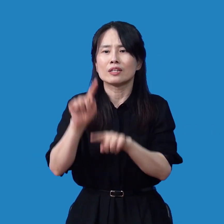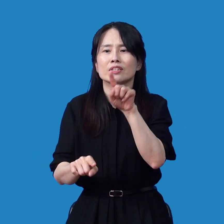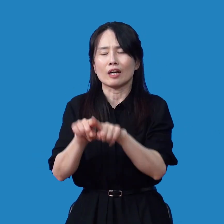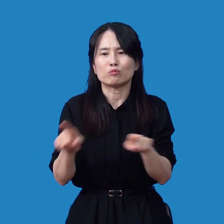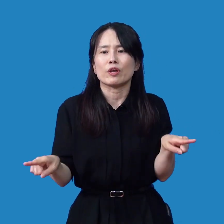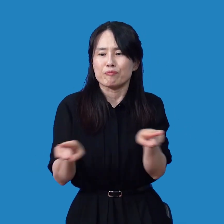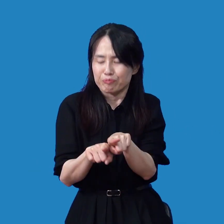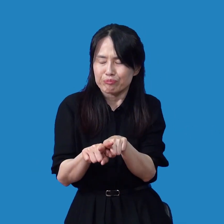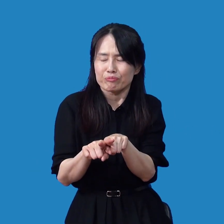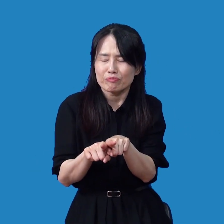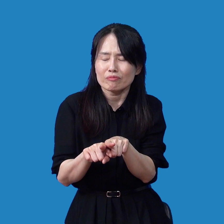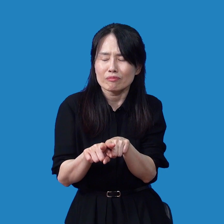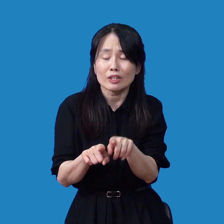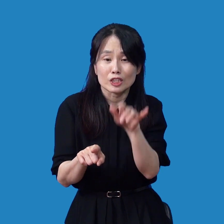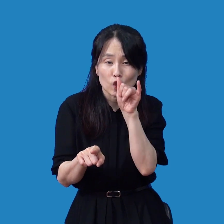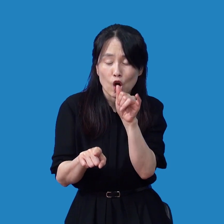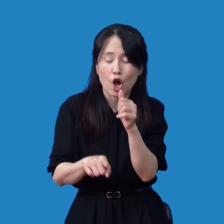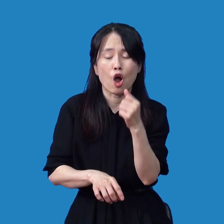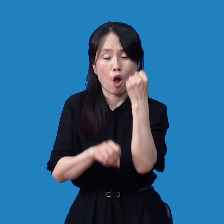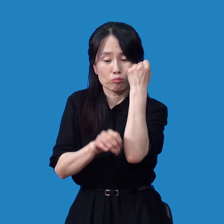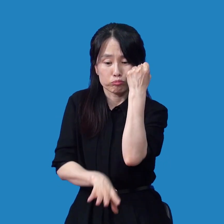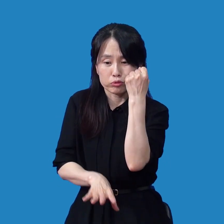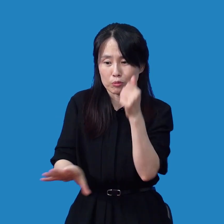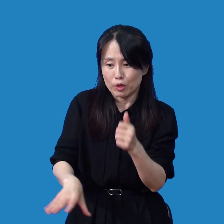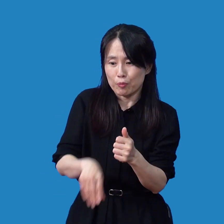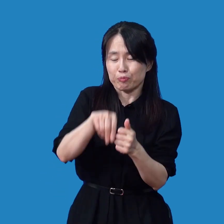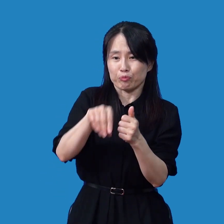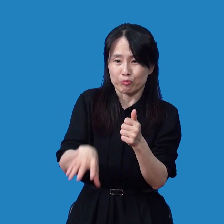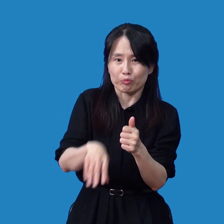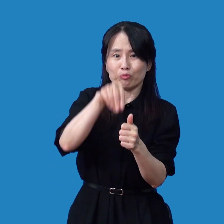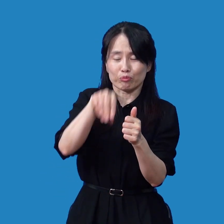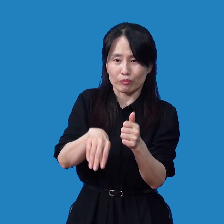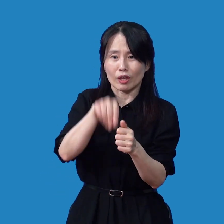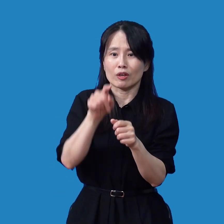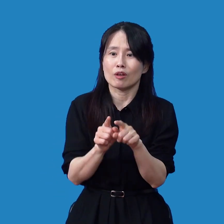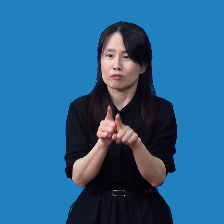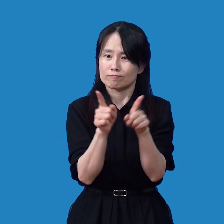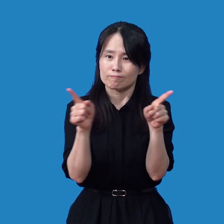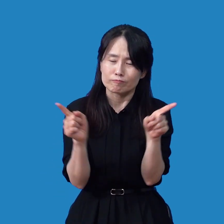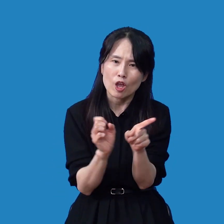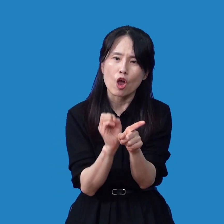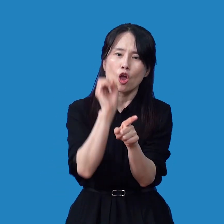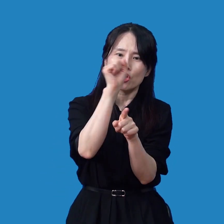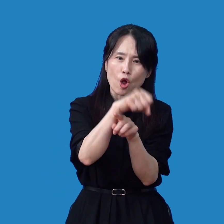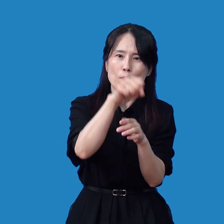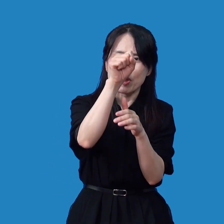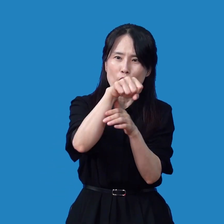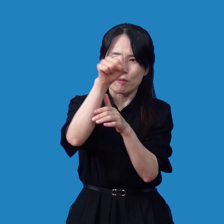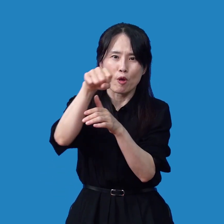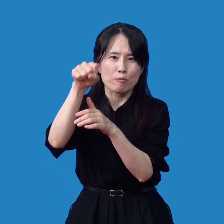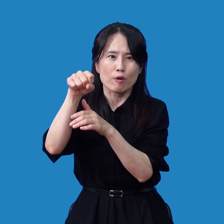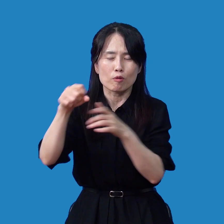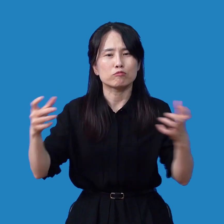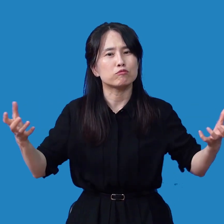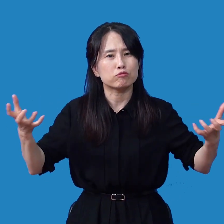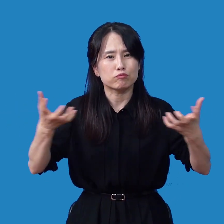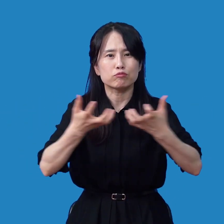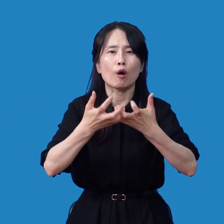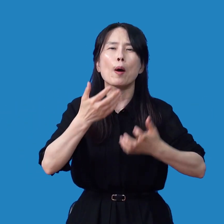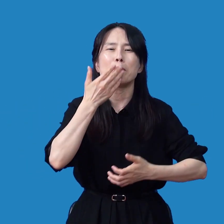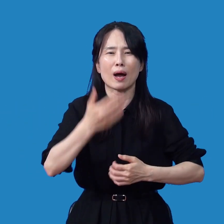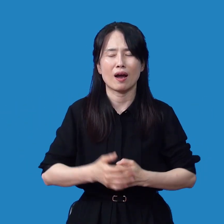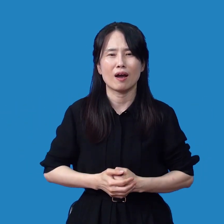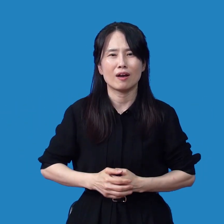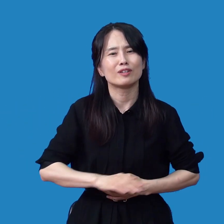그러면 얼마든지 뿌리로부터 이 진액을 이어받아서 풍성하게 열매를 맺을 수가 있습니다.